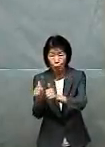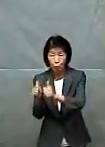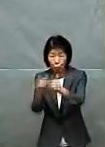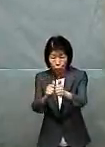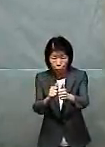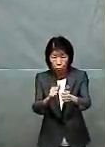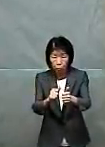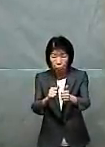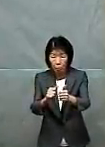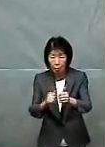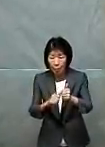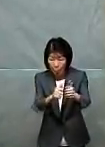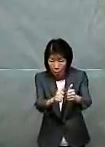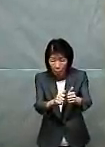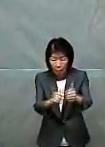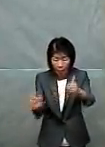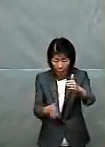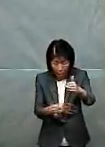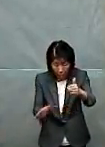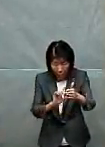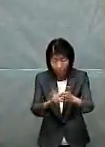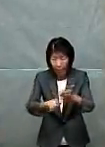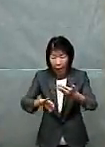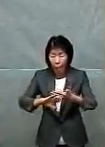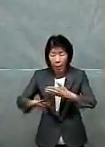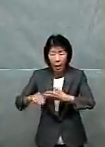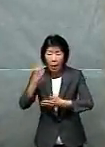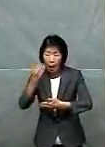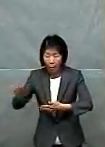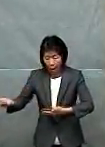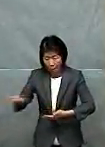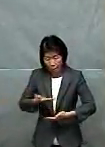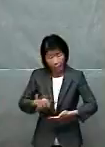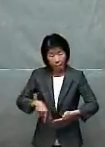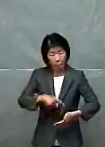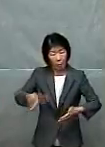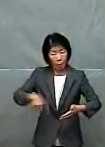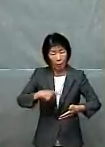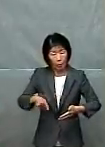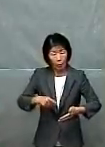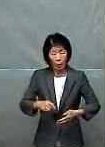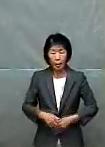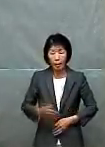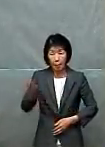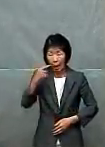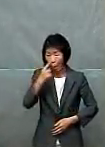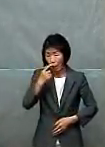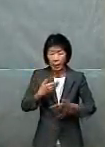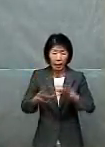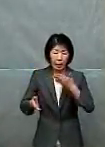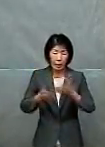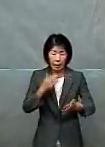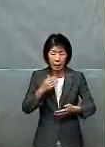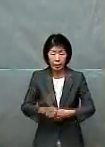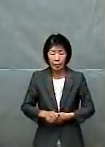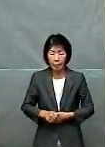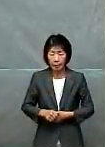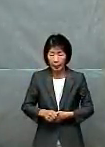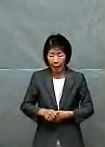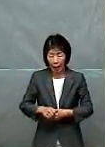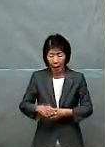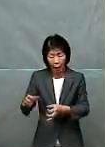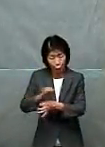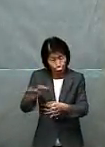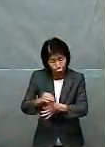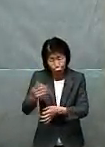はい、じゃあそういった場合は誰がするのでしょうか。誰が、私の経験上、収入役や